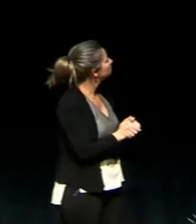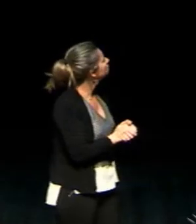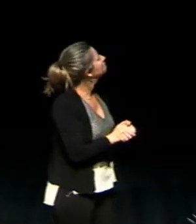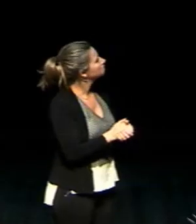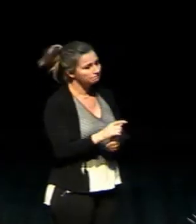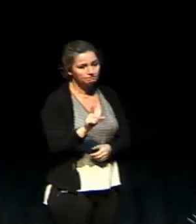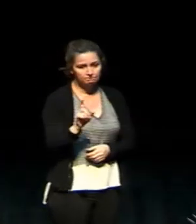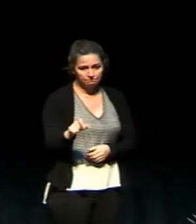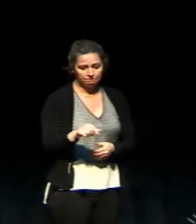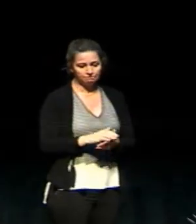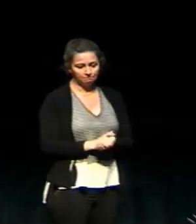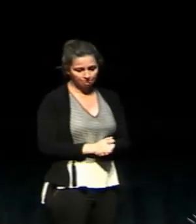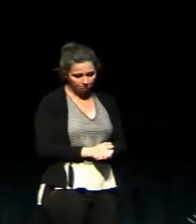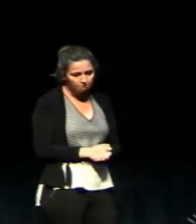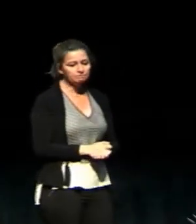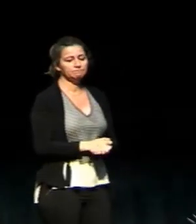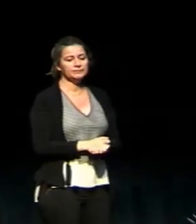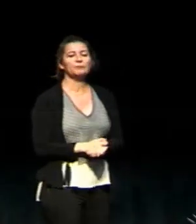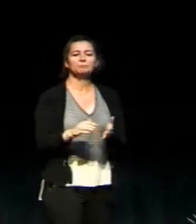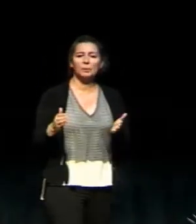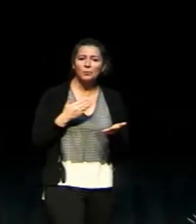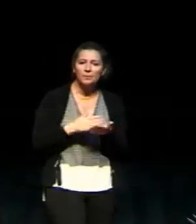Então, eu quero chamar a atenção para alguns conceitos que estão apresentados aqui.